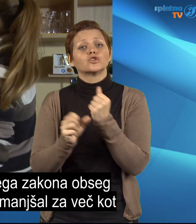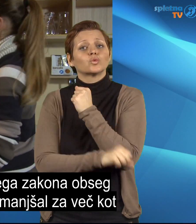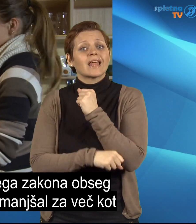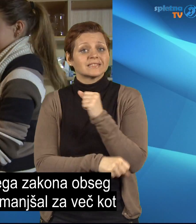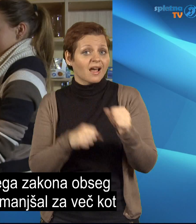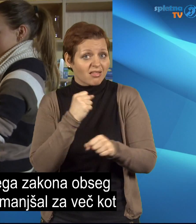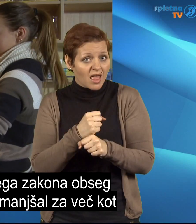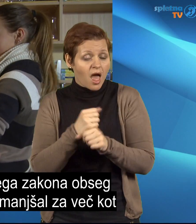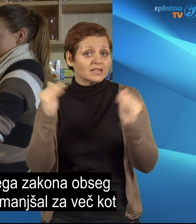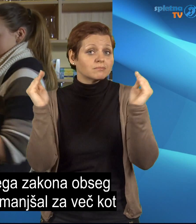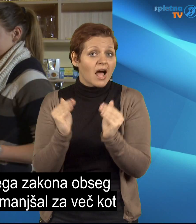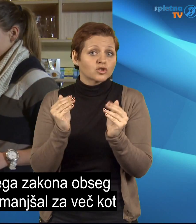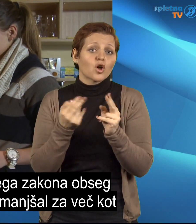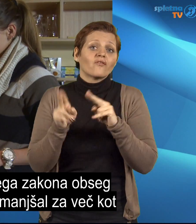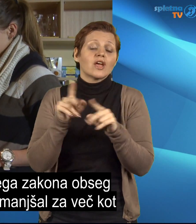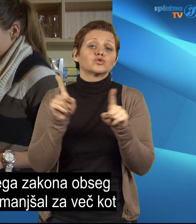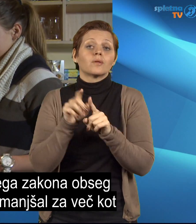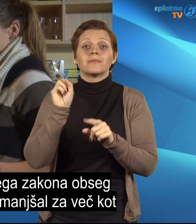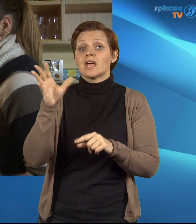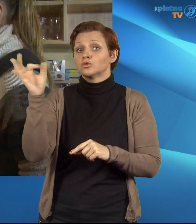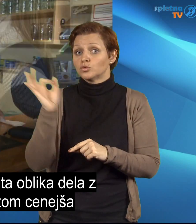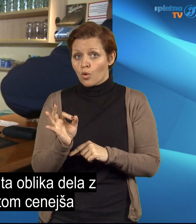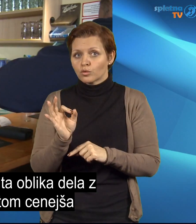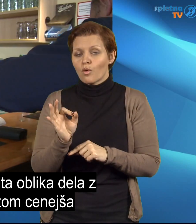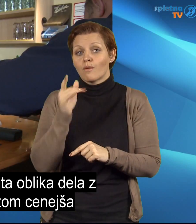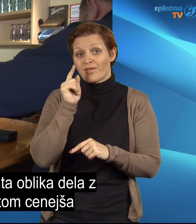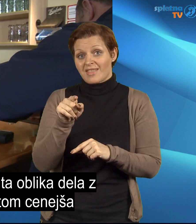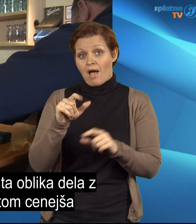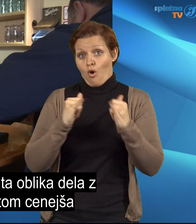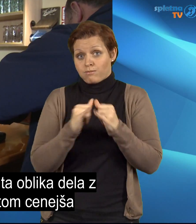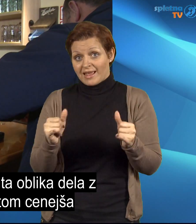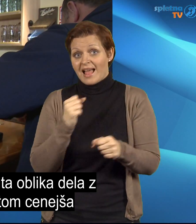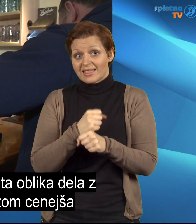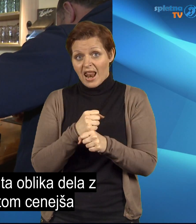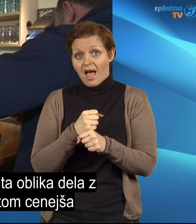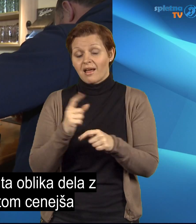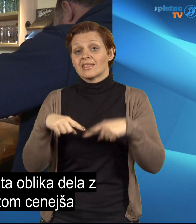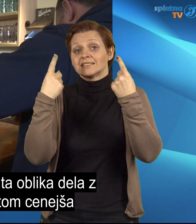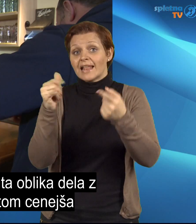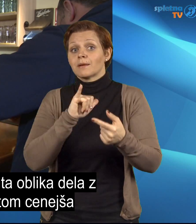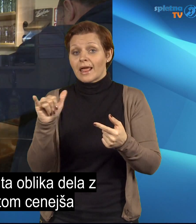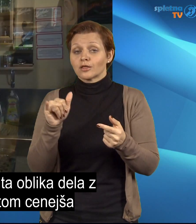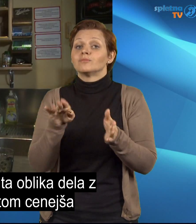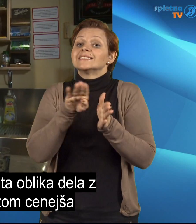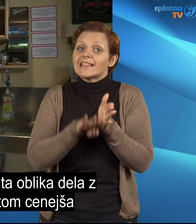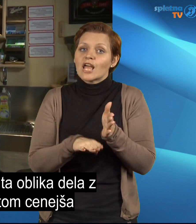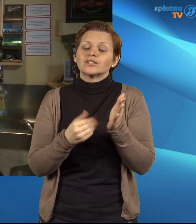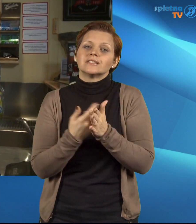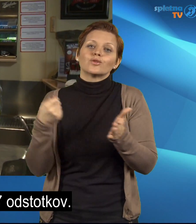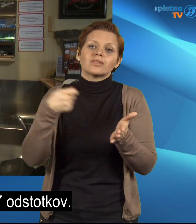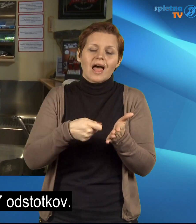za več kot 15%, bo ta oblika dela z naslednjim letom cenejša za dodatnih